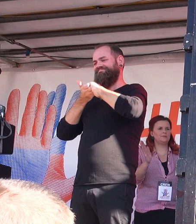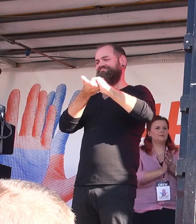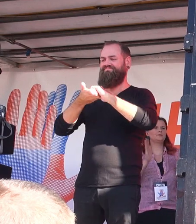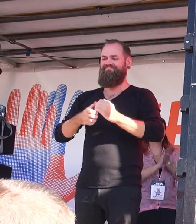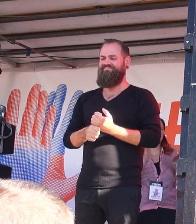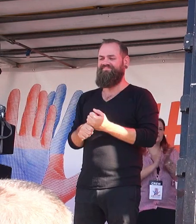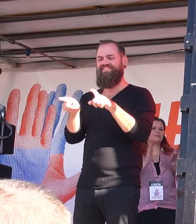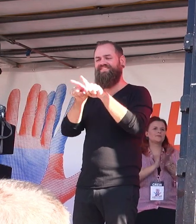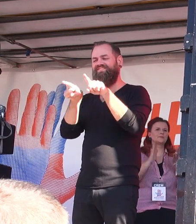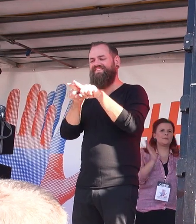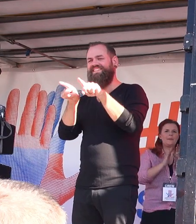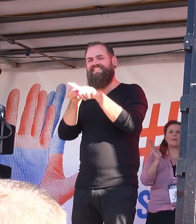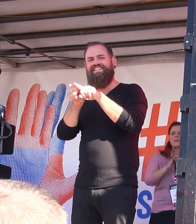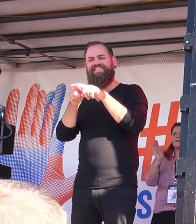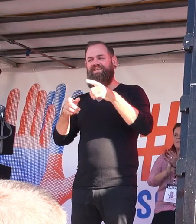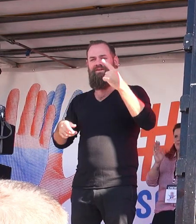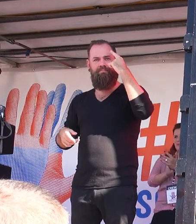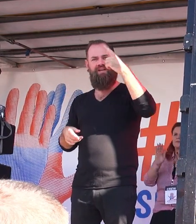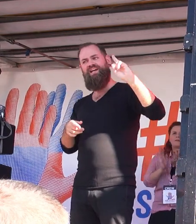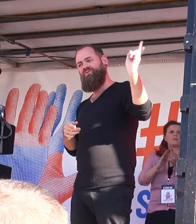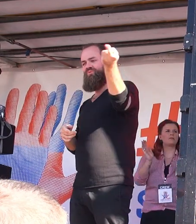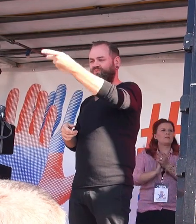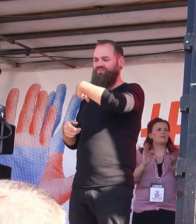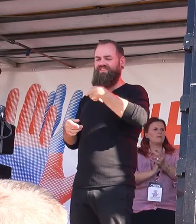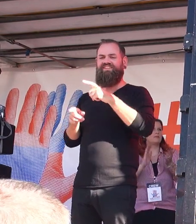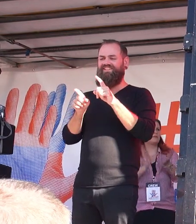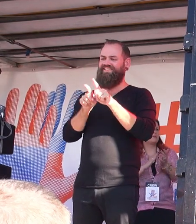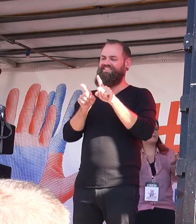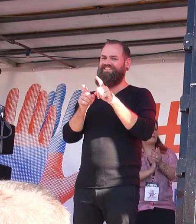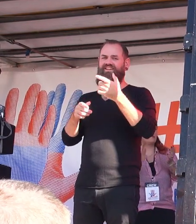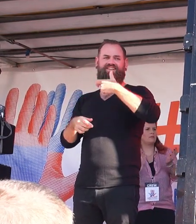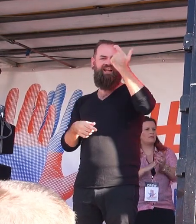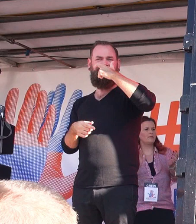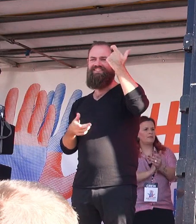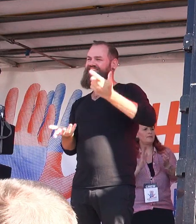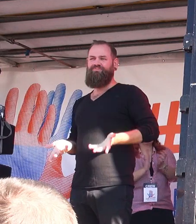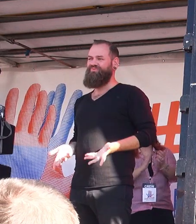ist anders. Rassismus ist nichts anderes als die Kapitulation vor der Unmenschlichkeit.